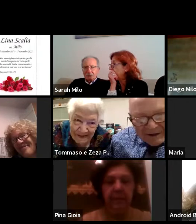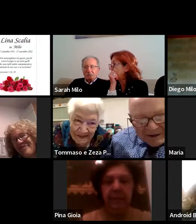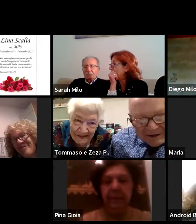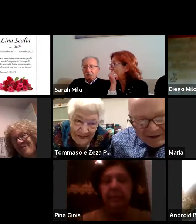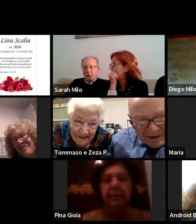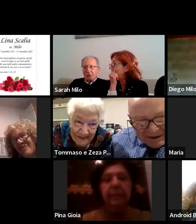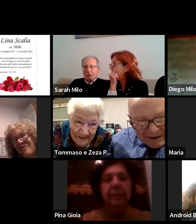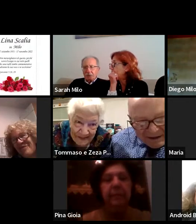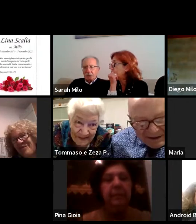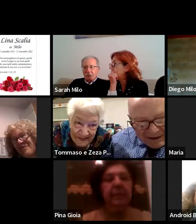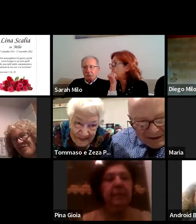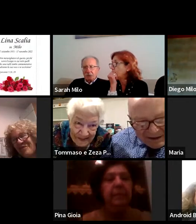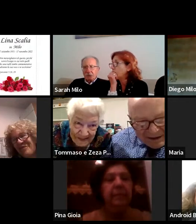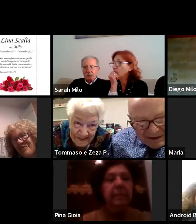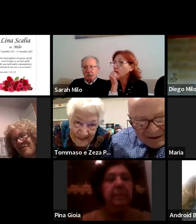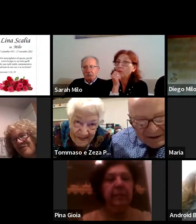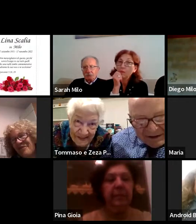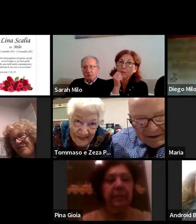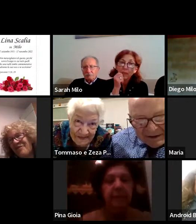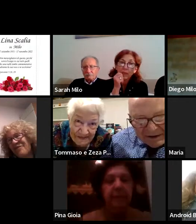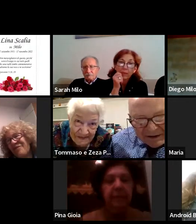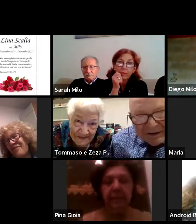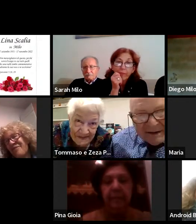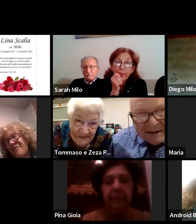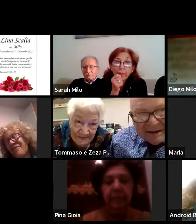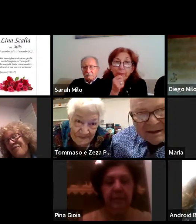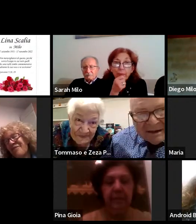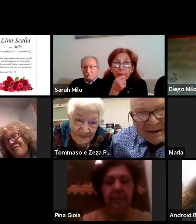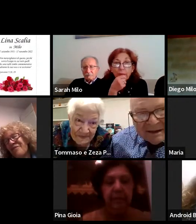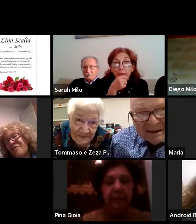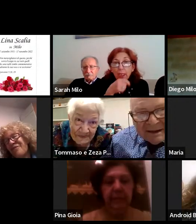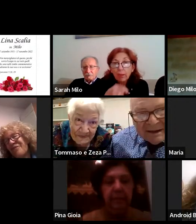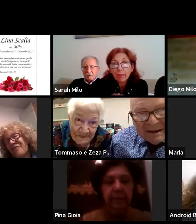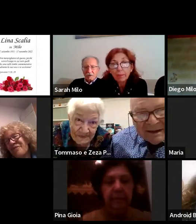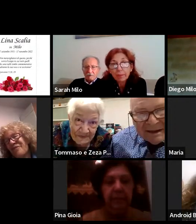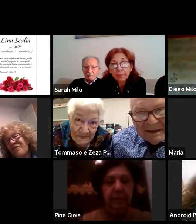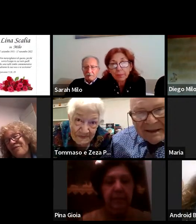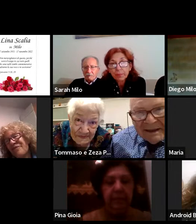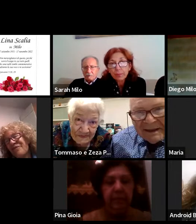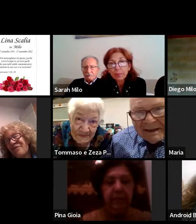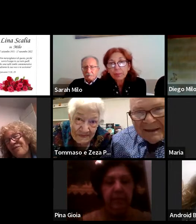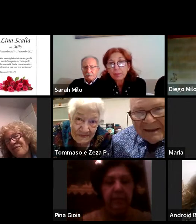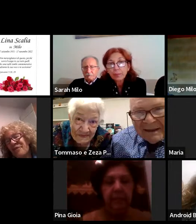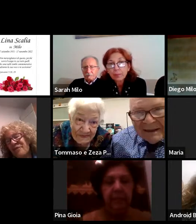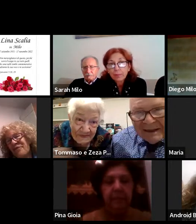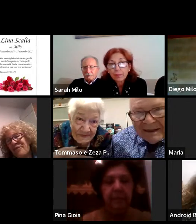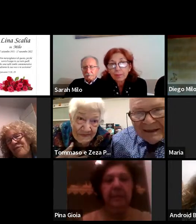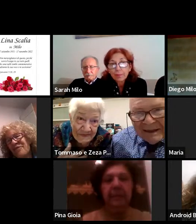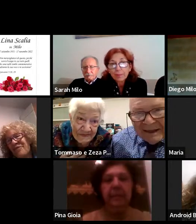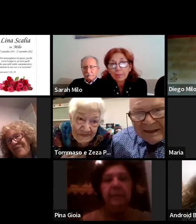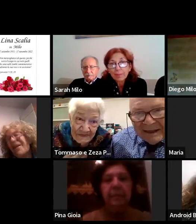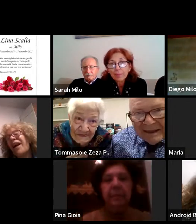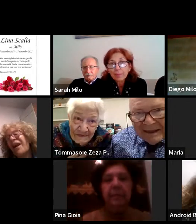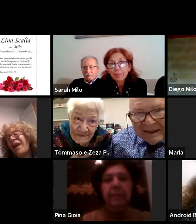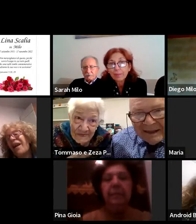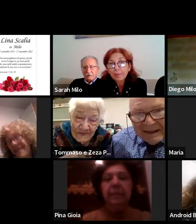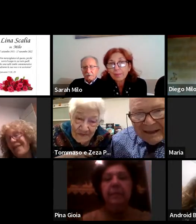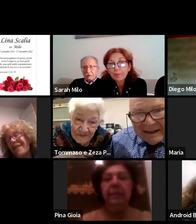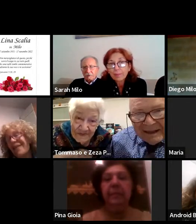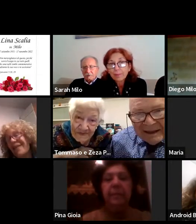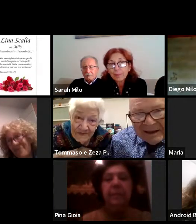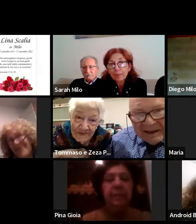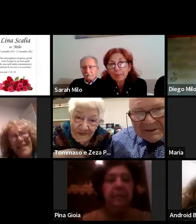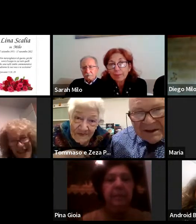alcuni fratelli non riesco a riconoscerli Ci siamo ci siamo invecchiati non riesco